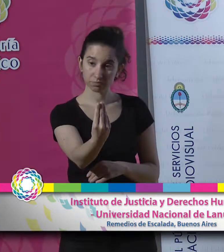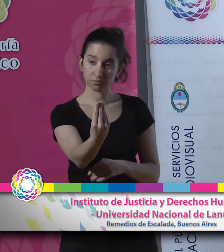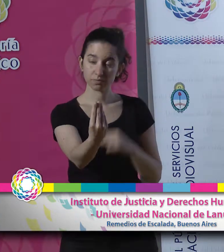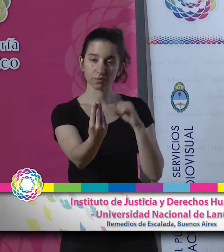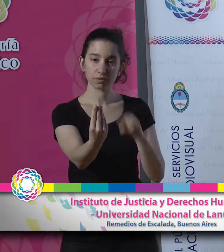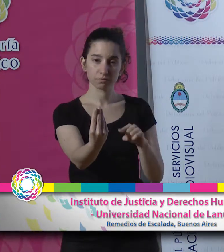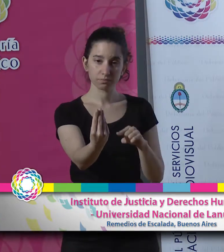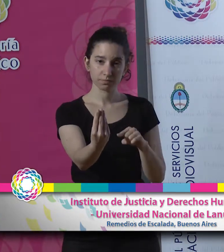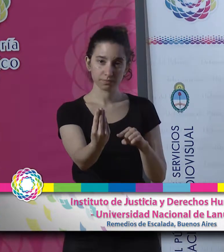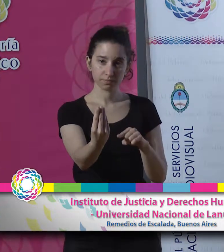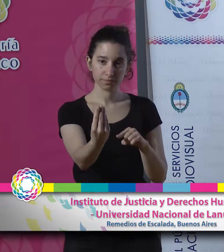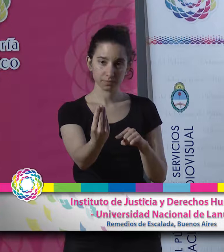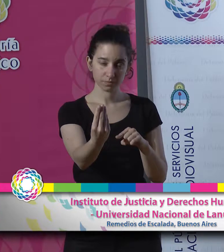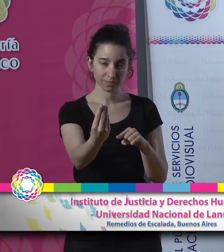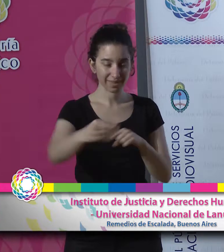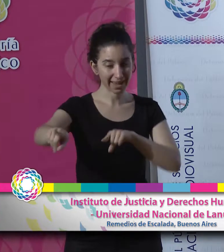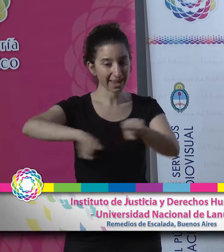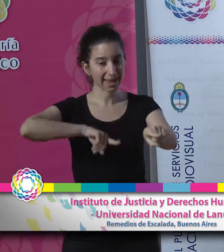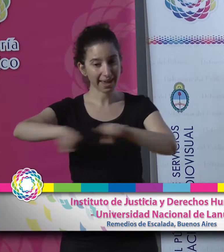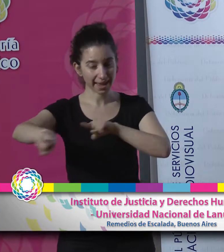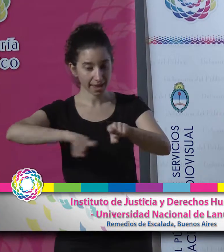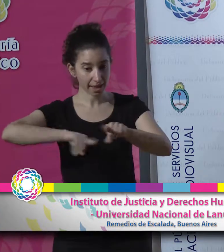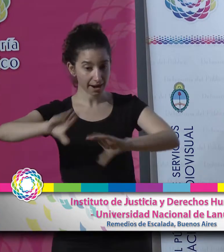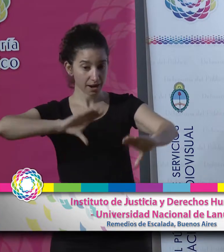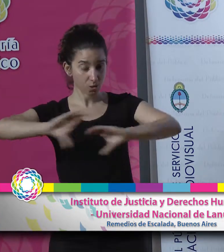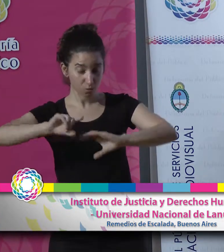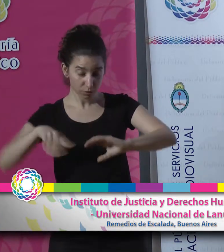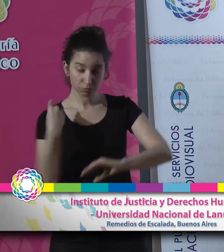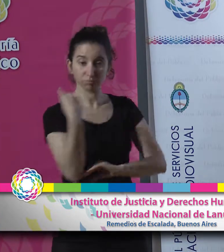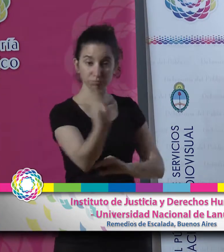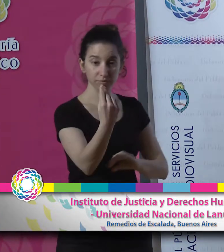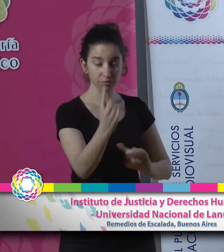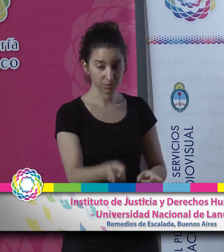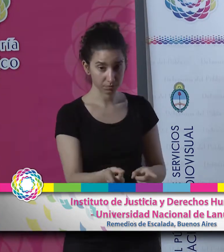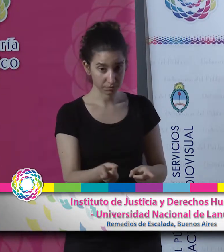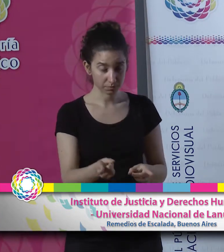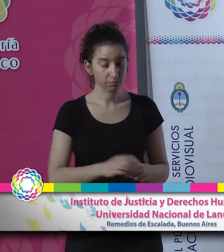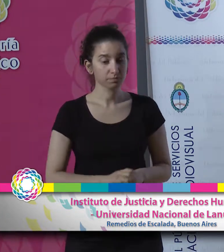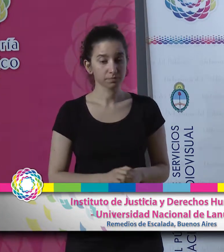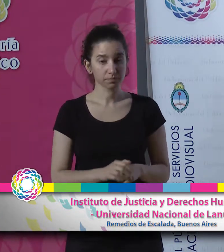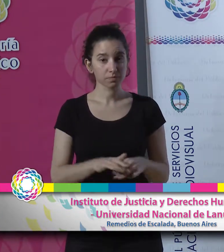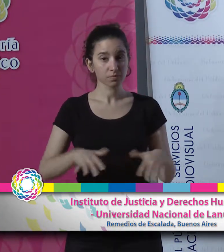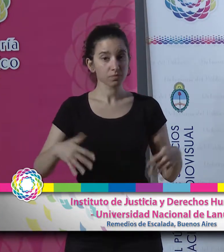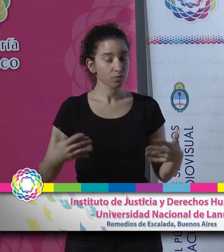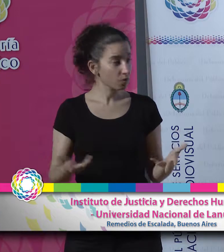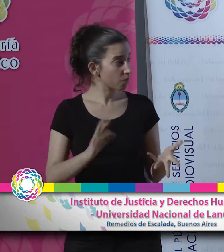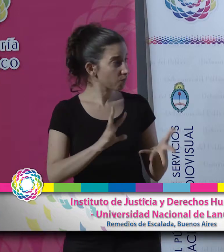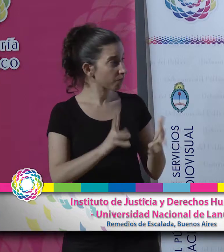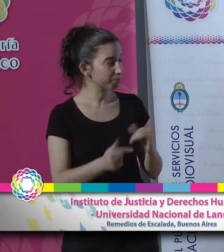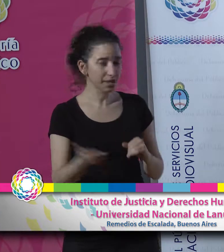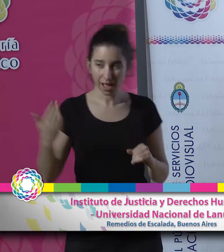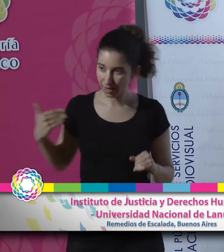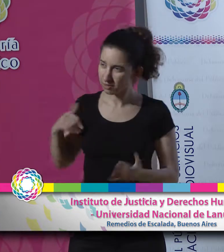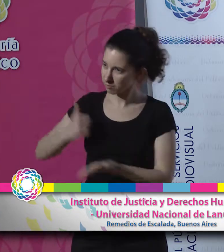las carreras de comunicación que estuvieran en las universidades las universidades que tuvieran carreras de comunicación que además como alguien lo